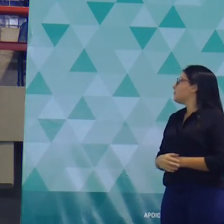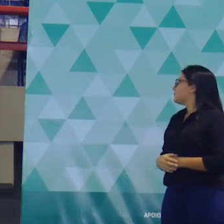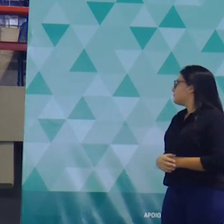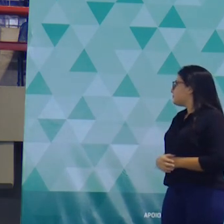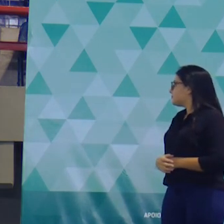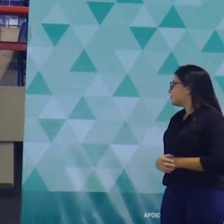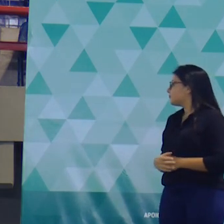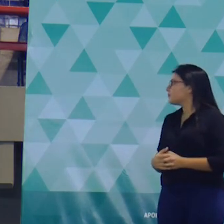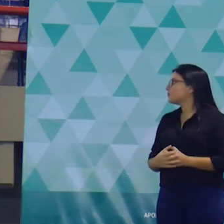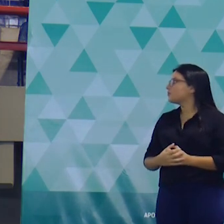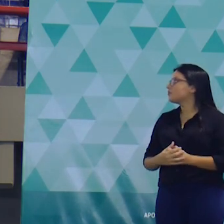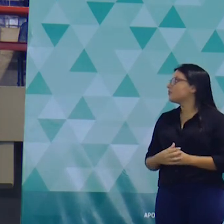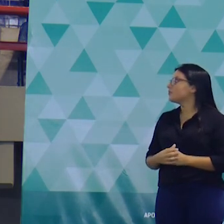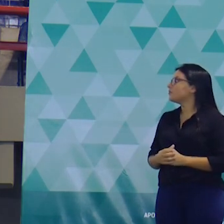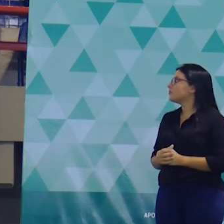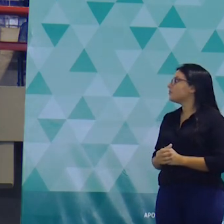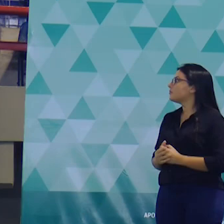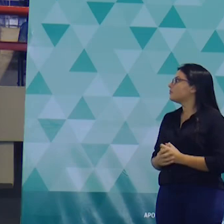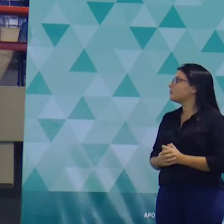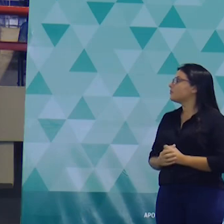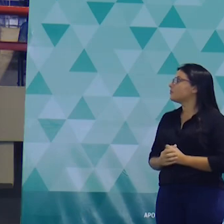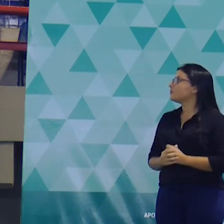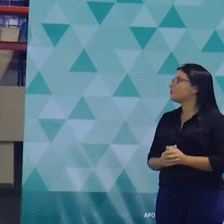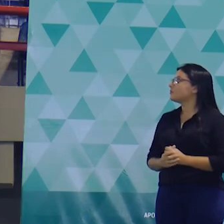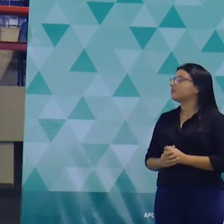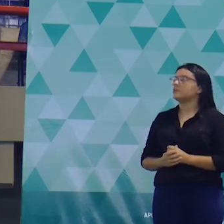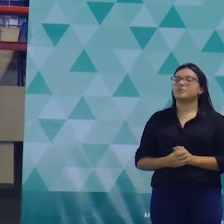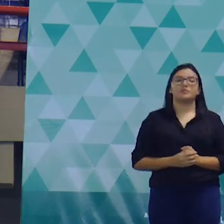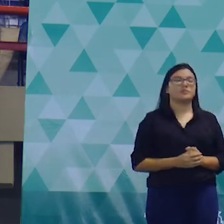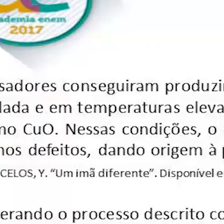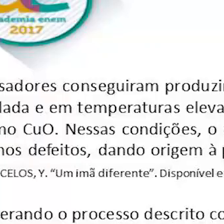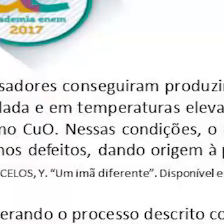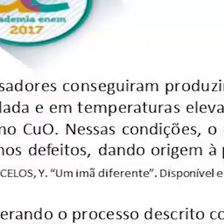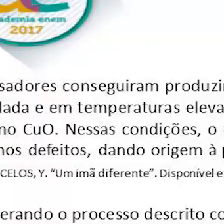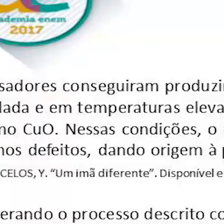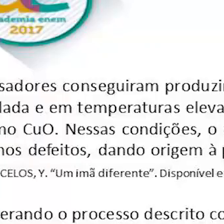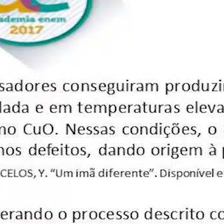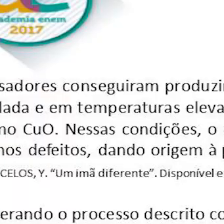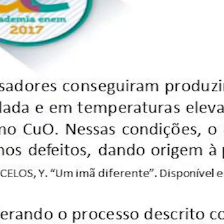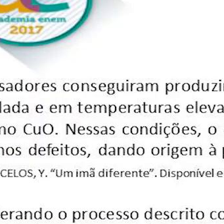Está vendo, nem? Ah, é porque eu tinha... Pronto. Ó, companheiros.